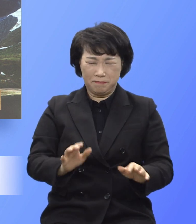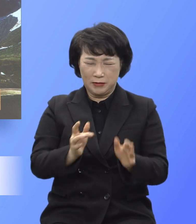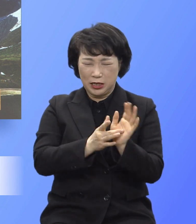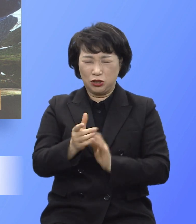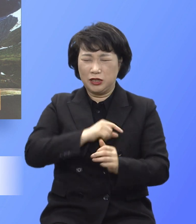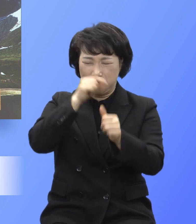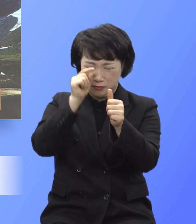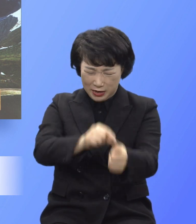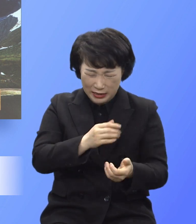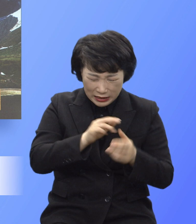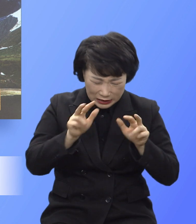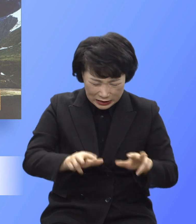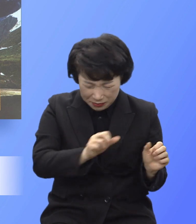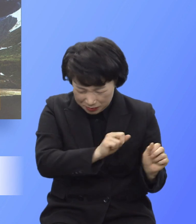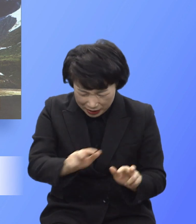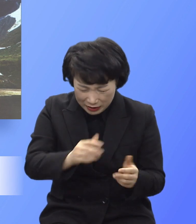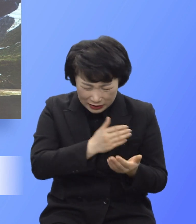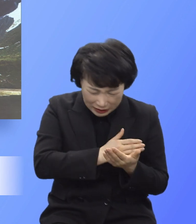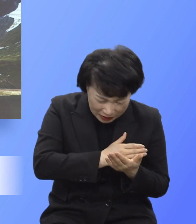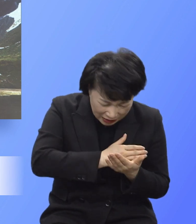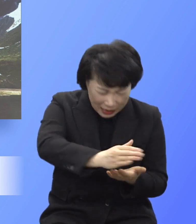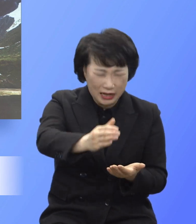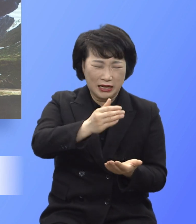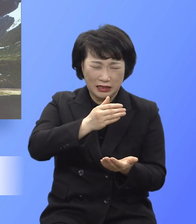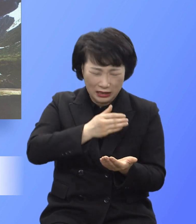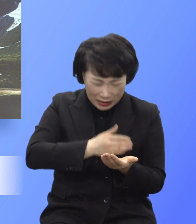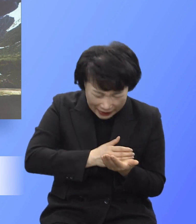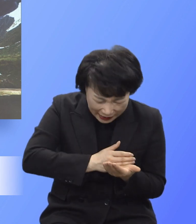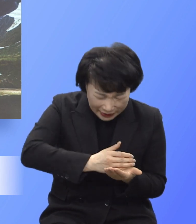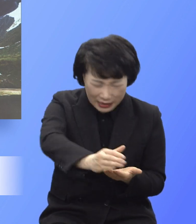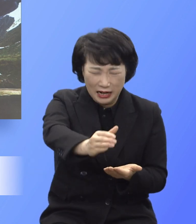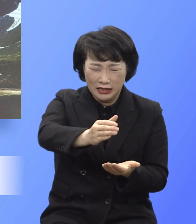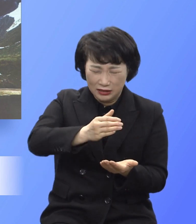떠나갈지어다. 예수 명하노니 지금 즉시 떠나가라.